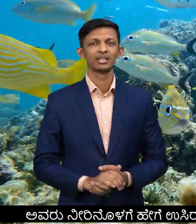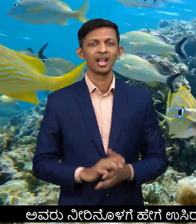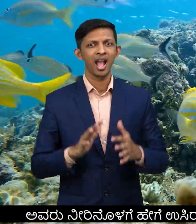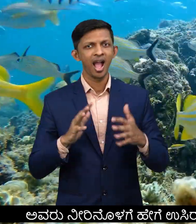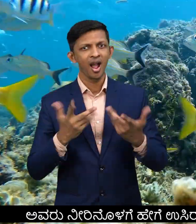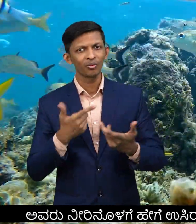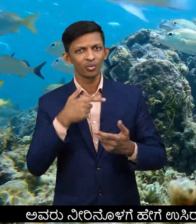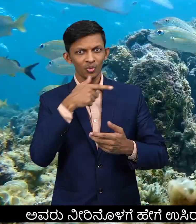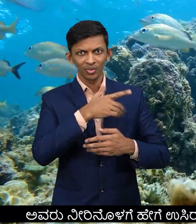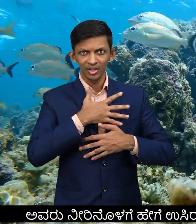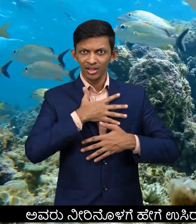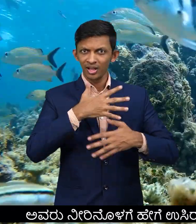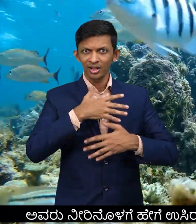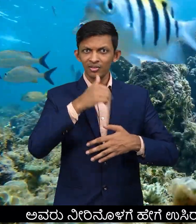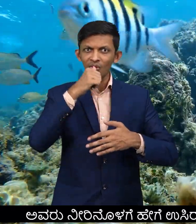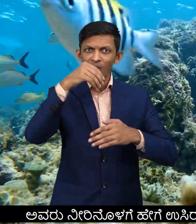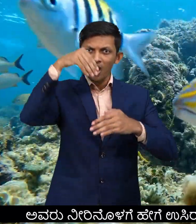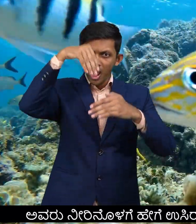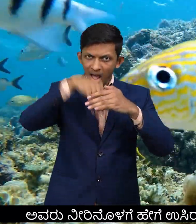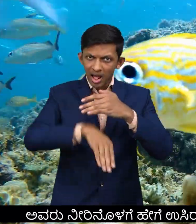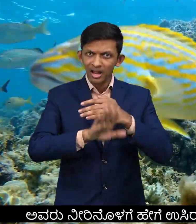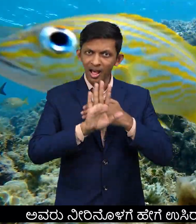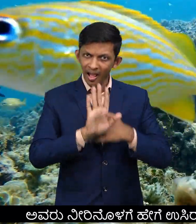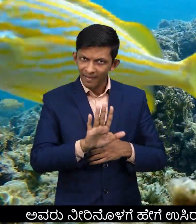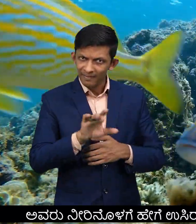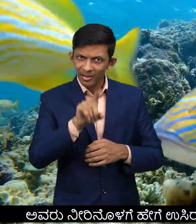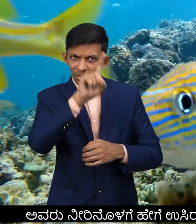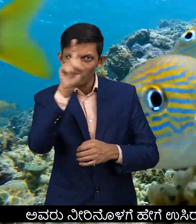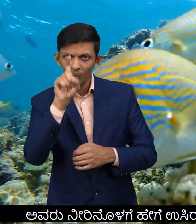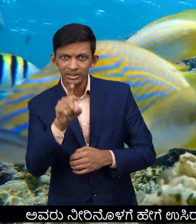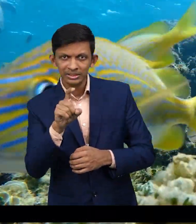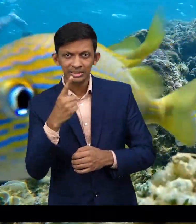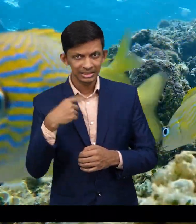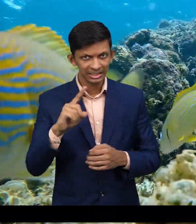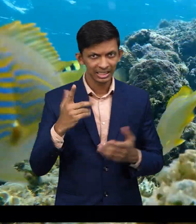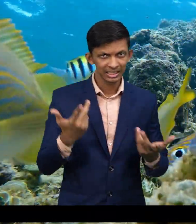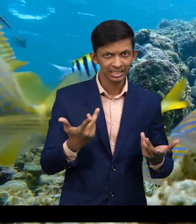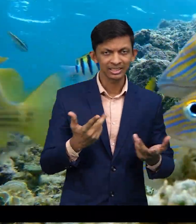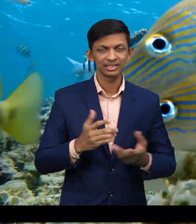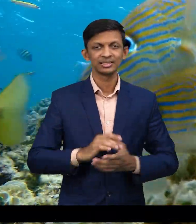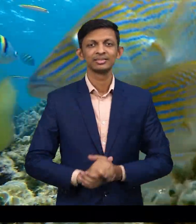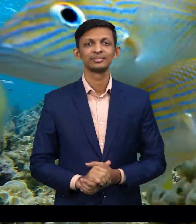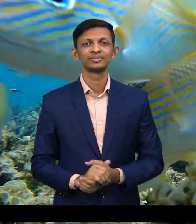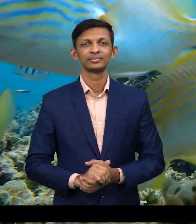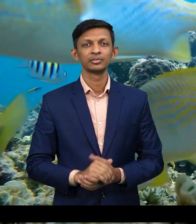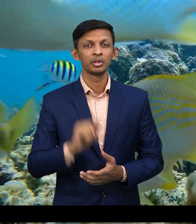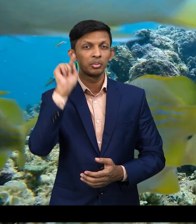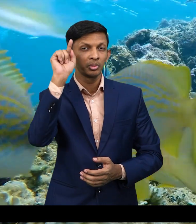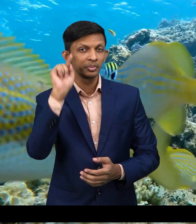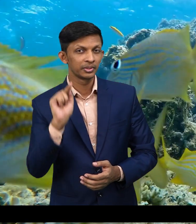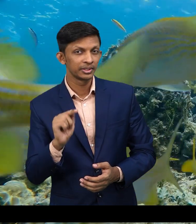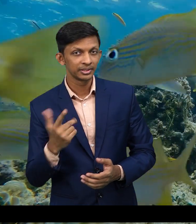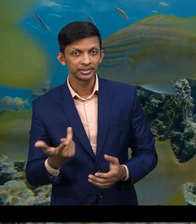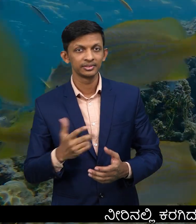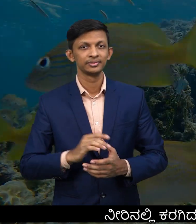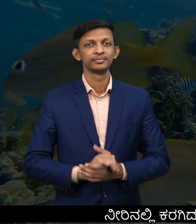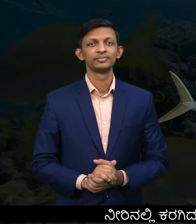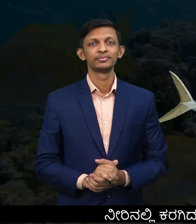ಅವರು ನೀರಿನೊಳಗೆ ಹೇಗೆ ಉಸಿರಾಡುತ್ತಾರೆ ಎಂಬುದು ನಿಮ್ಮ ಪ್ರಶ್ನೆಯಾಗಿದೆ, ಸರಿಯೇ? ಕೇಳಿ, ನೀರಿನಲ್ಲಿ